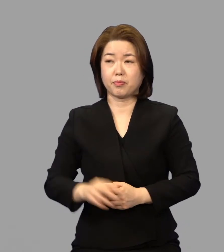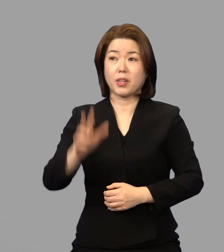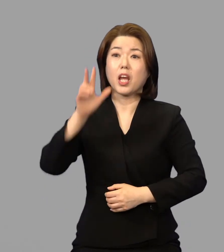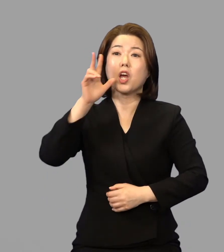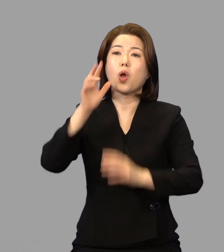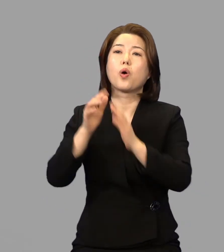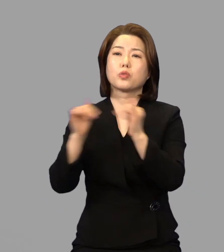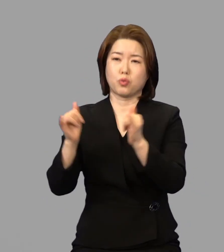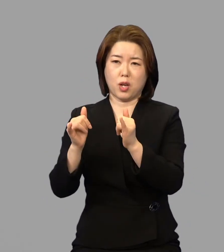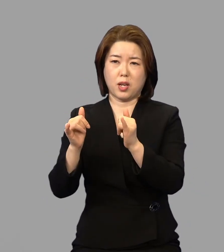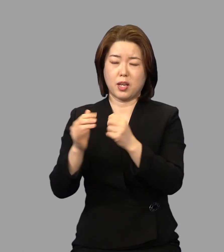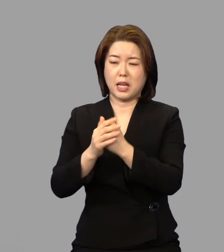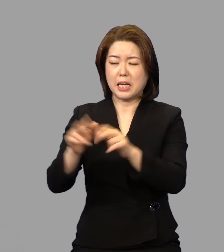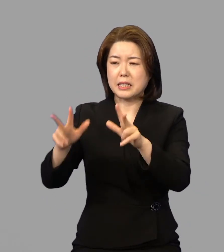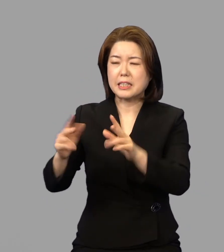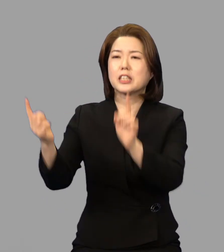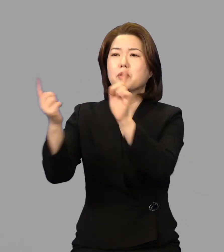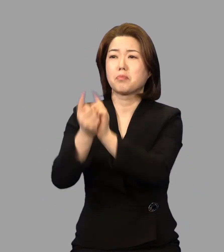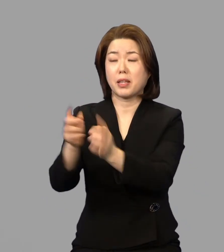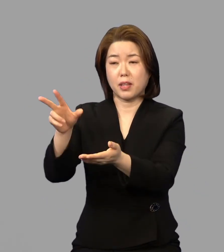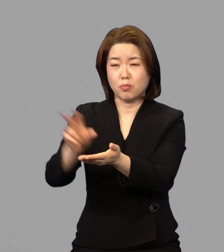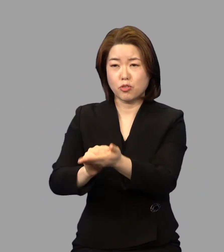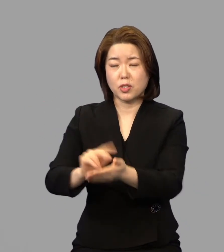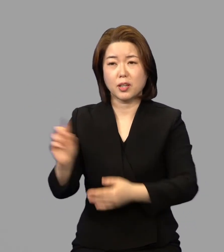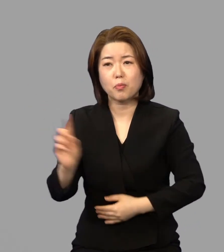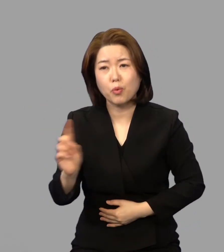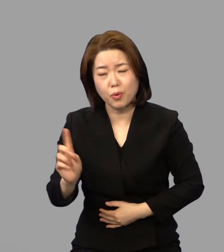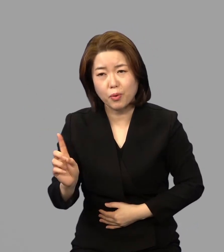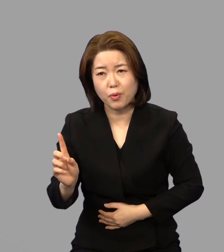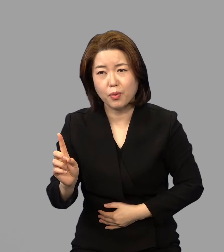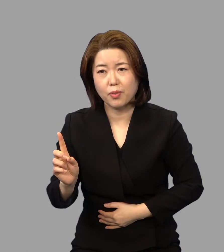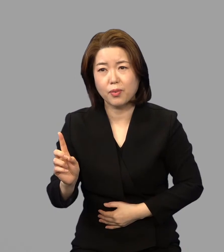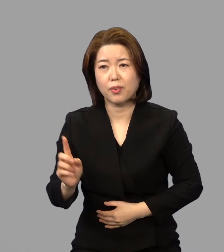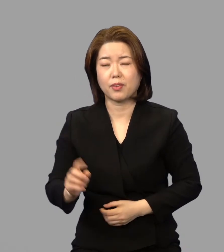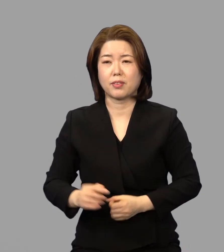여호수아가 지금 부딪힌 문제가 뭔지 아십니까?